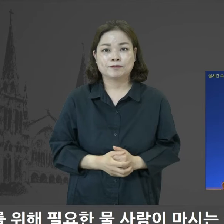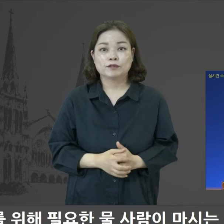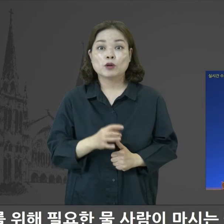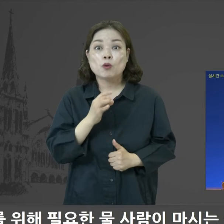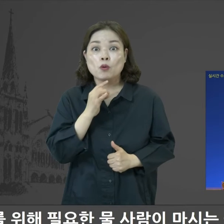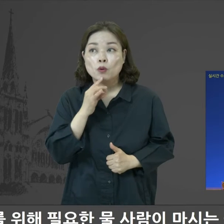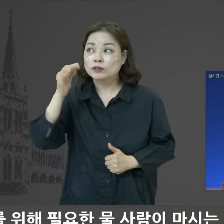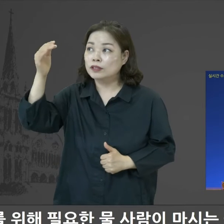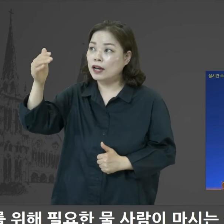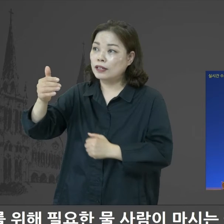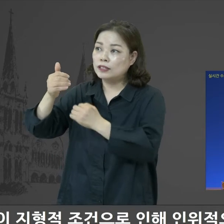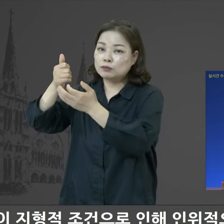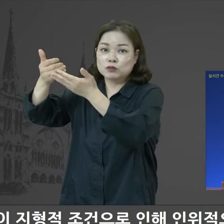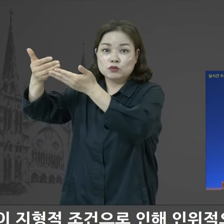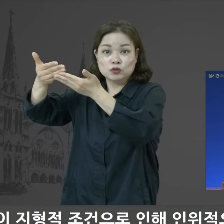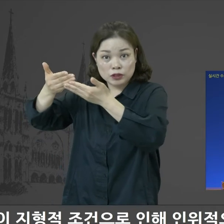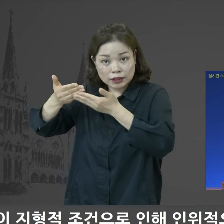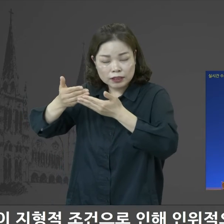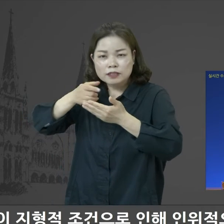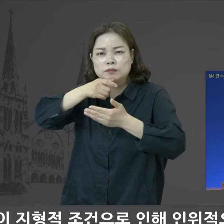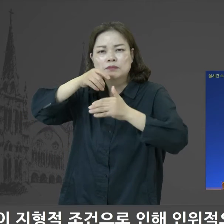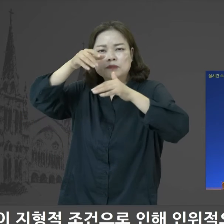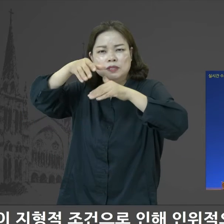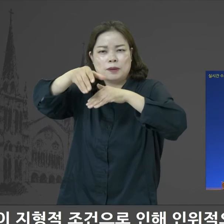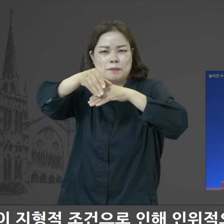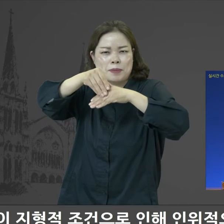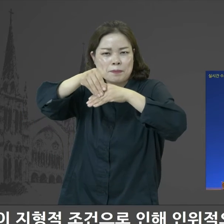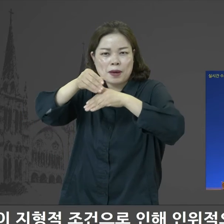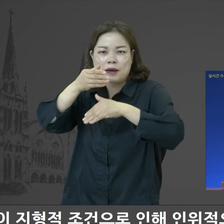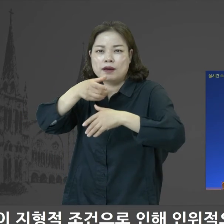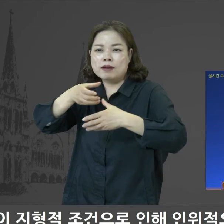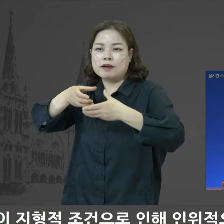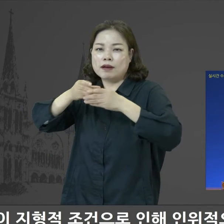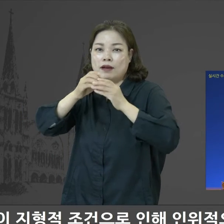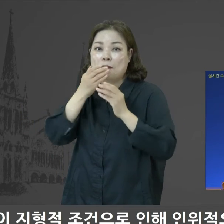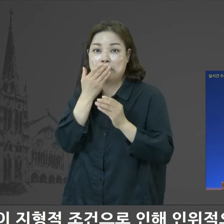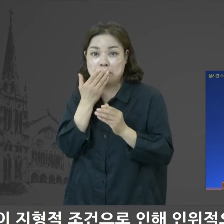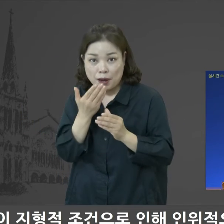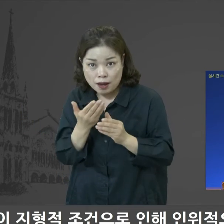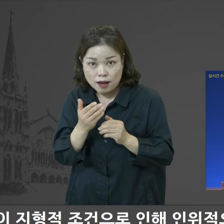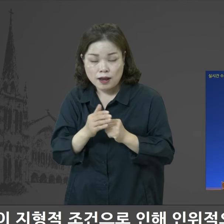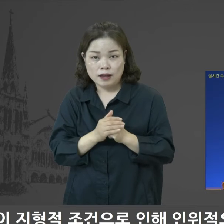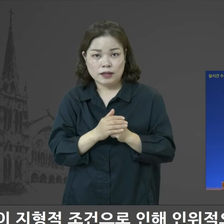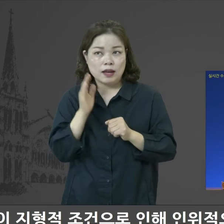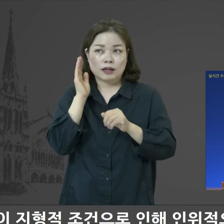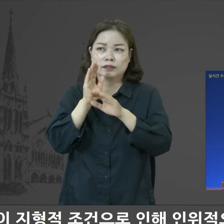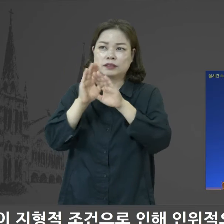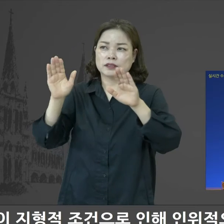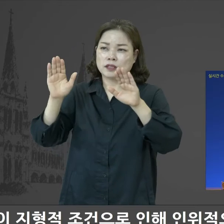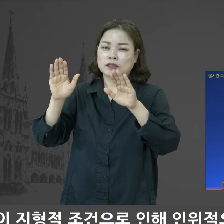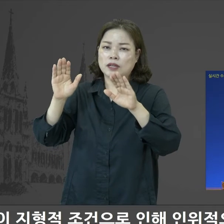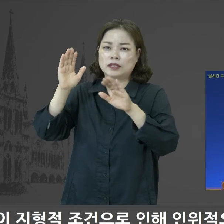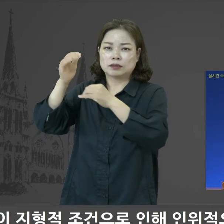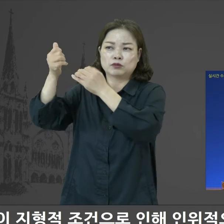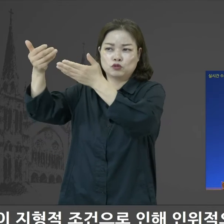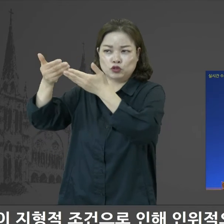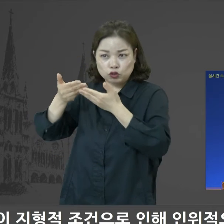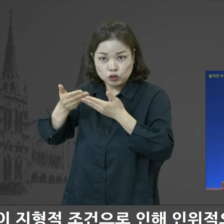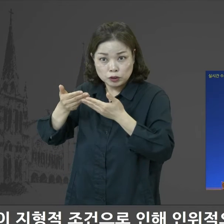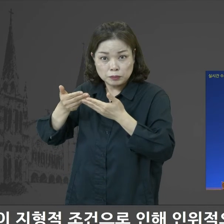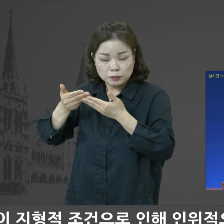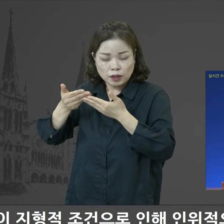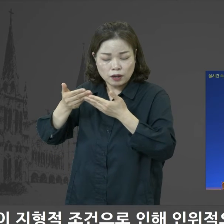오직 하늘에서 내려오는 비를 땅이 마십니다. 그래서 가나안 땅은 하늘이 열리면 살고 하늘이